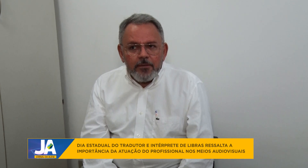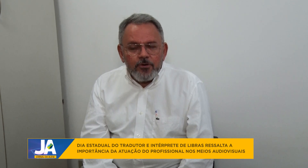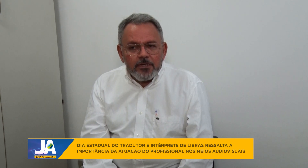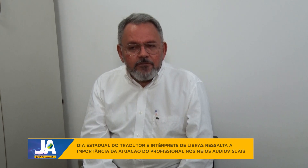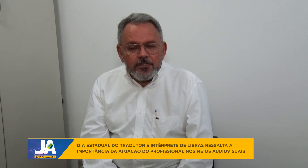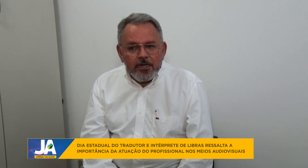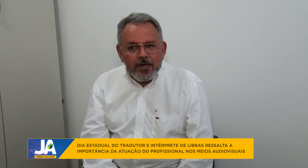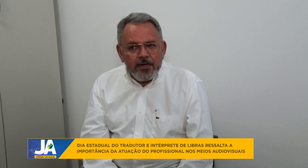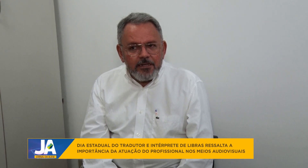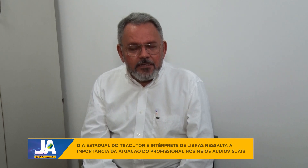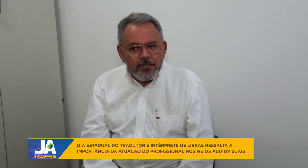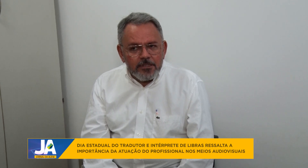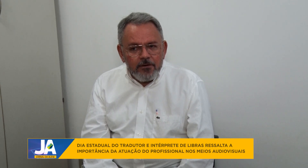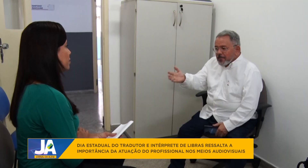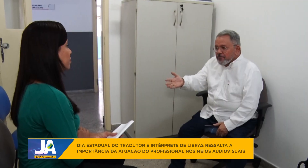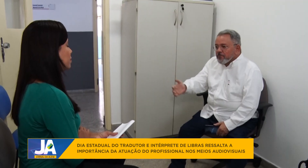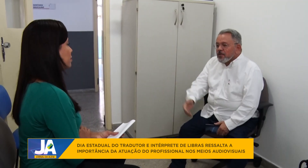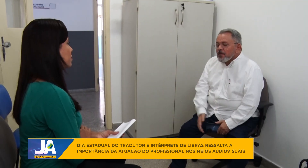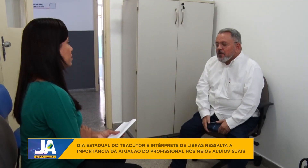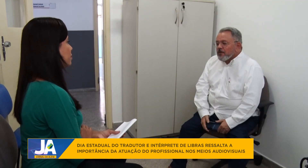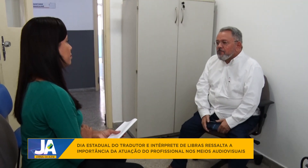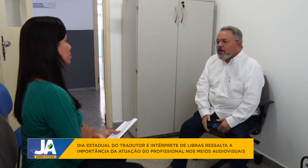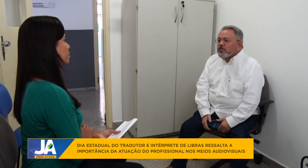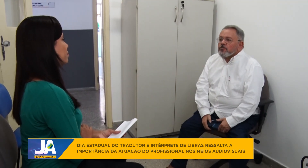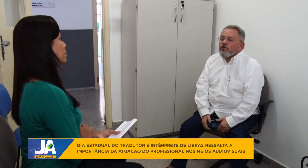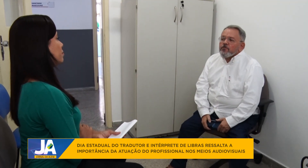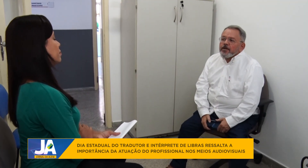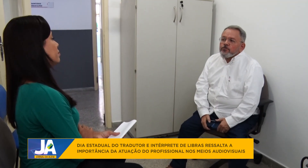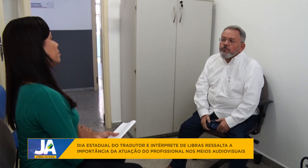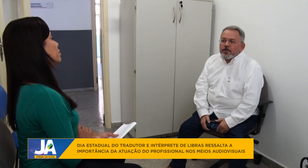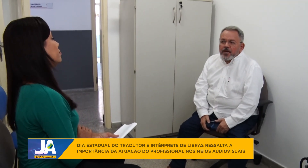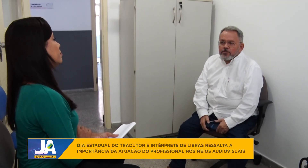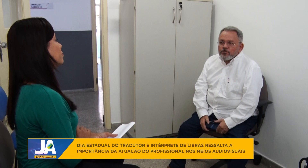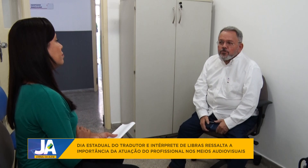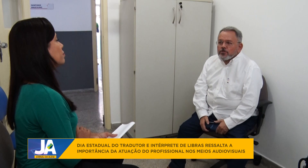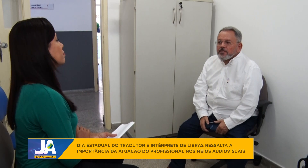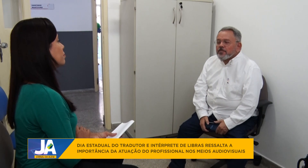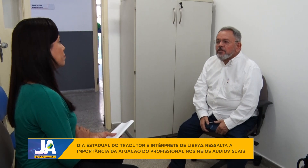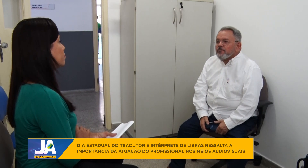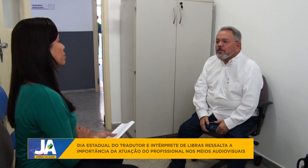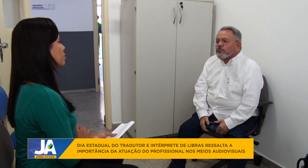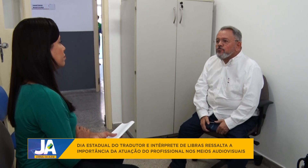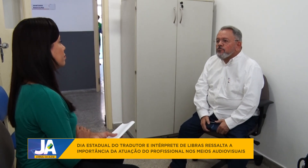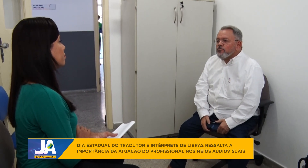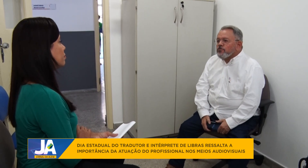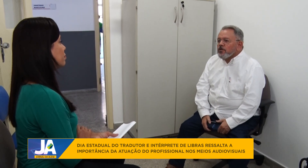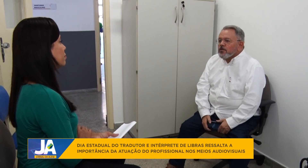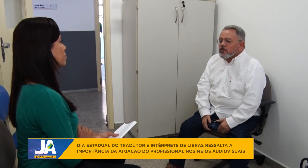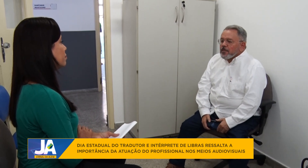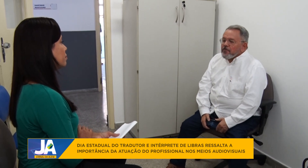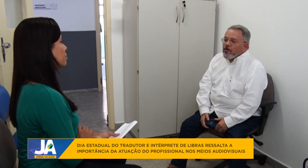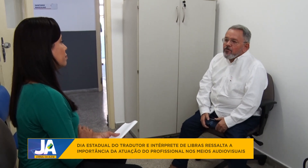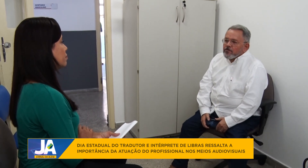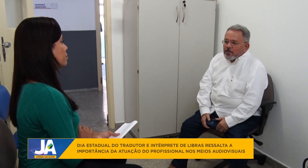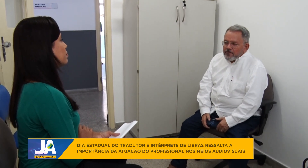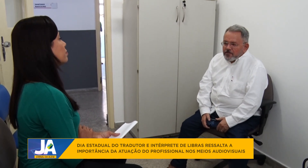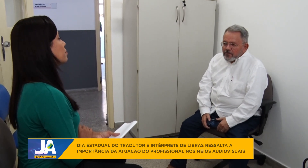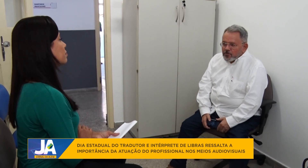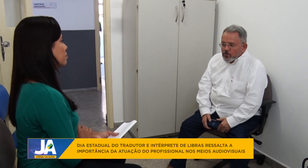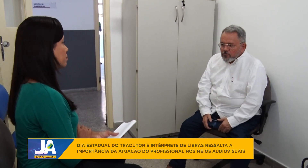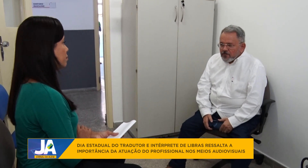mil deficientes auditivos, um público muitas vezes carente de conteúdos audiovisuais com